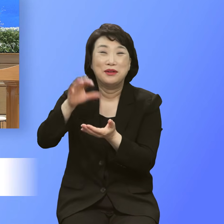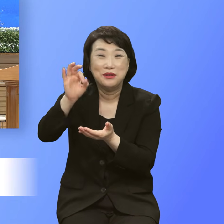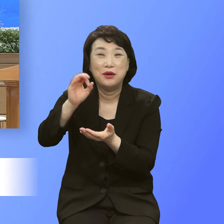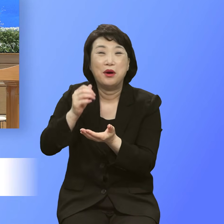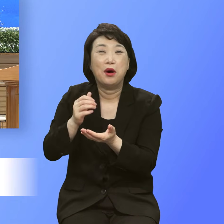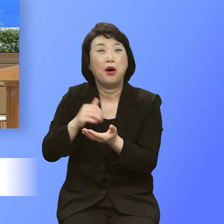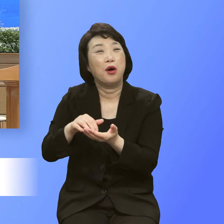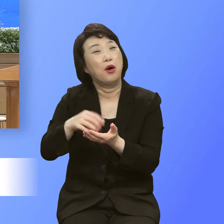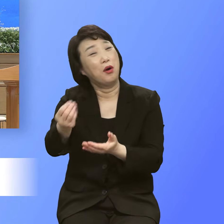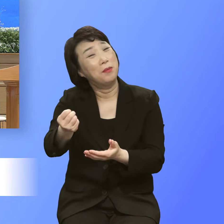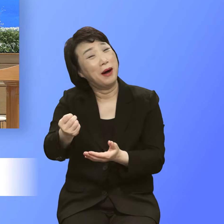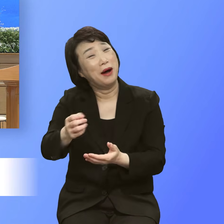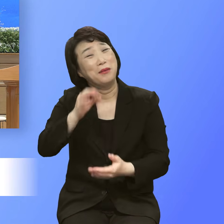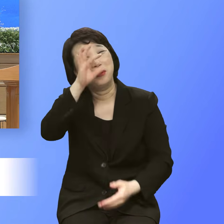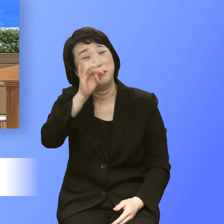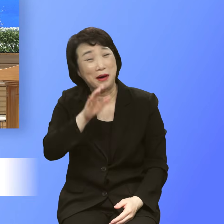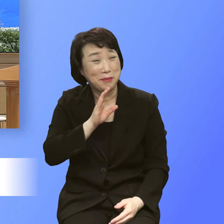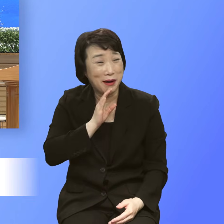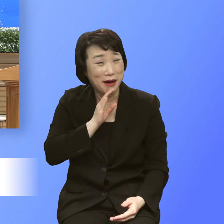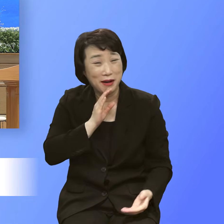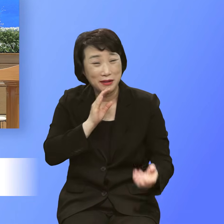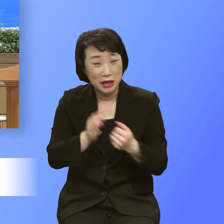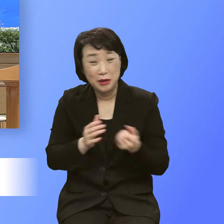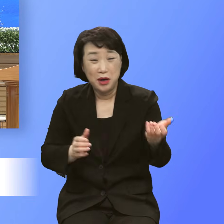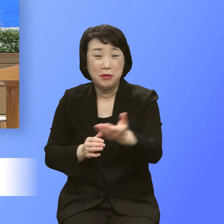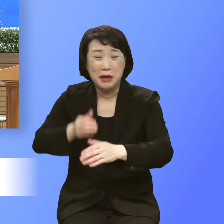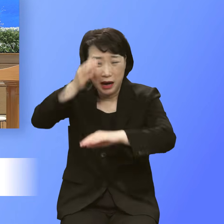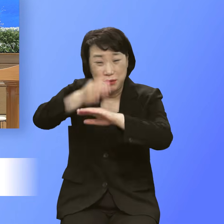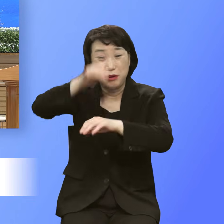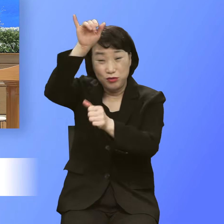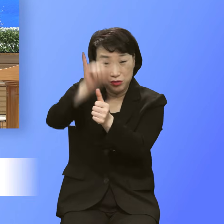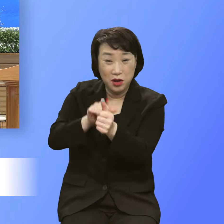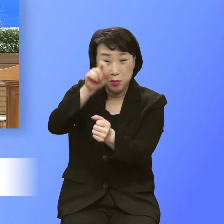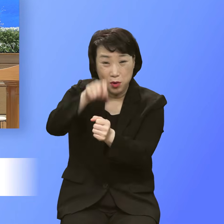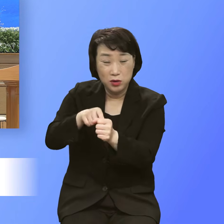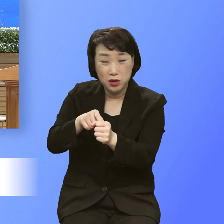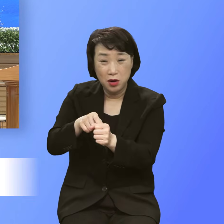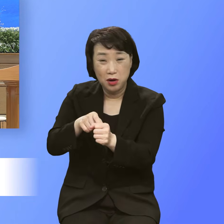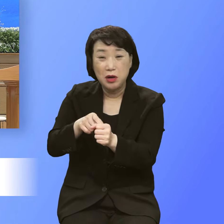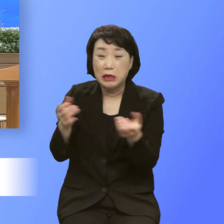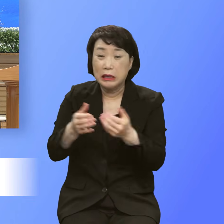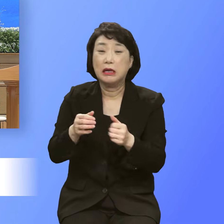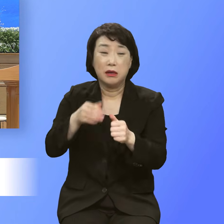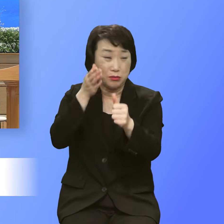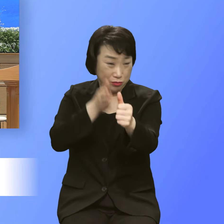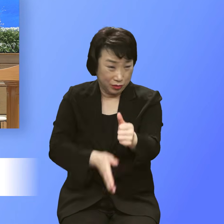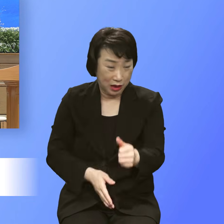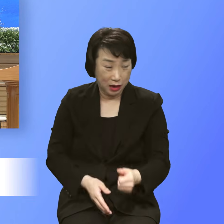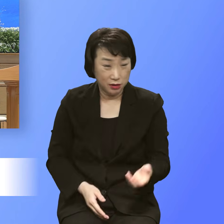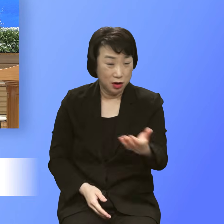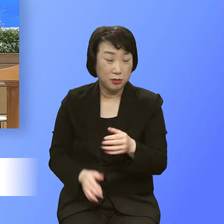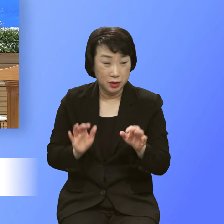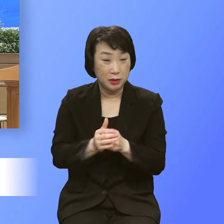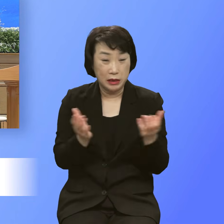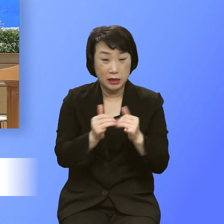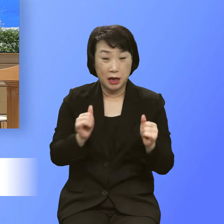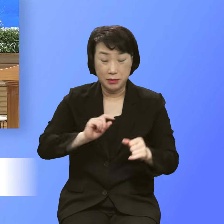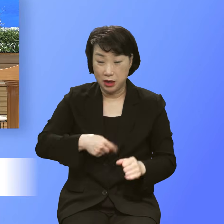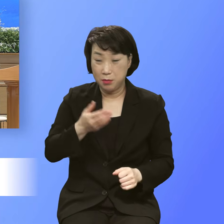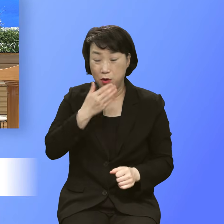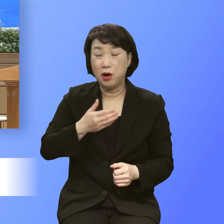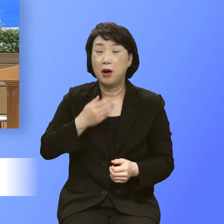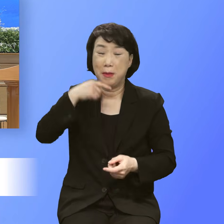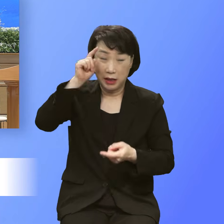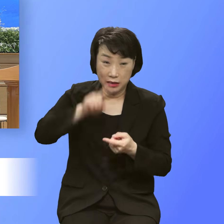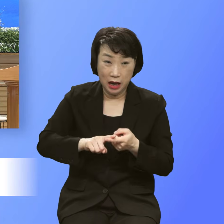근무해라. 그러면 충성하려고 하면 일꾼이 저먹는 거 받는 것이 마땅하다 그랬으니 교회에서 주는